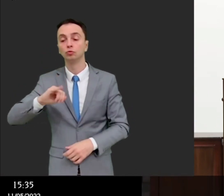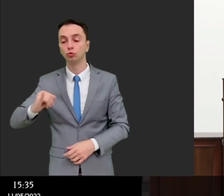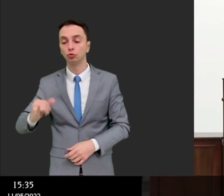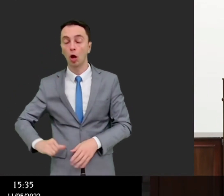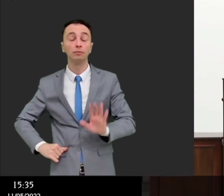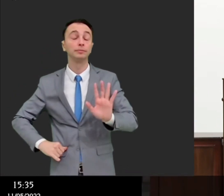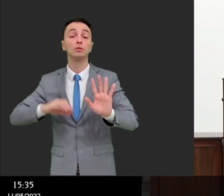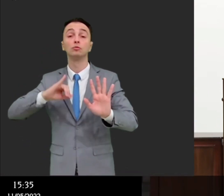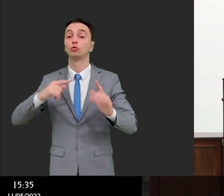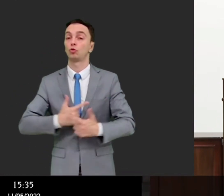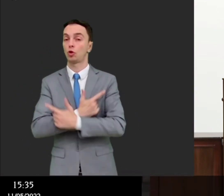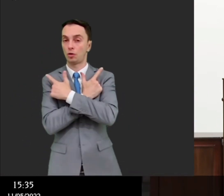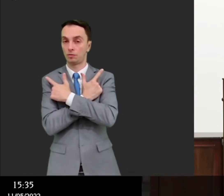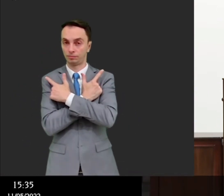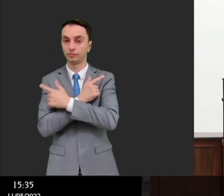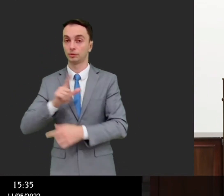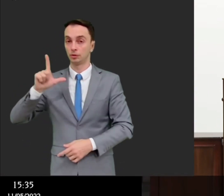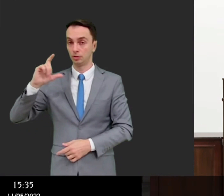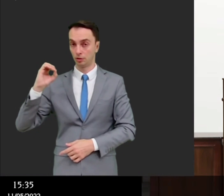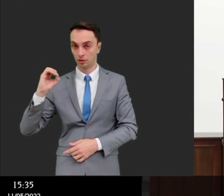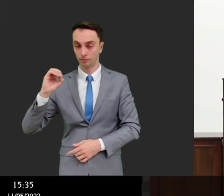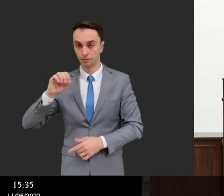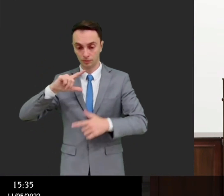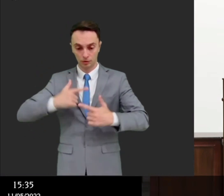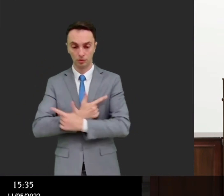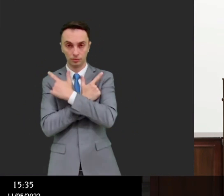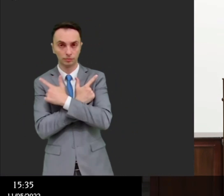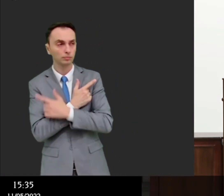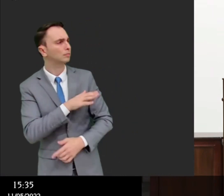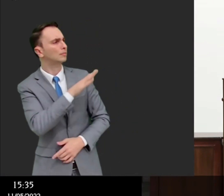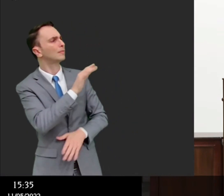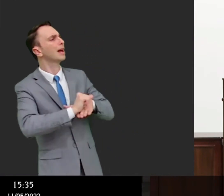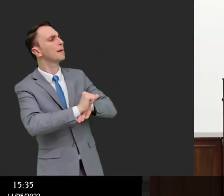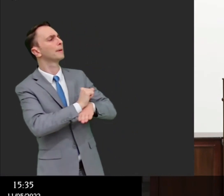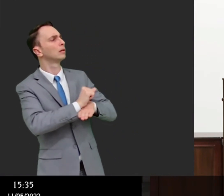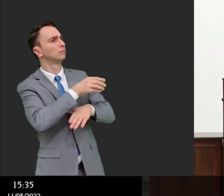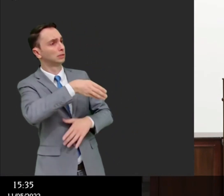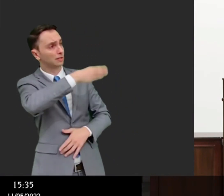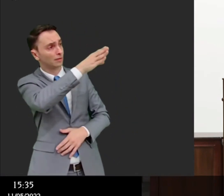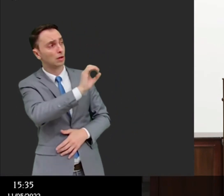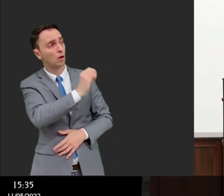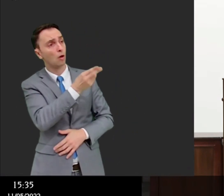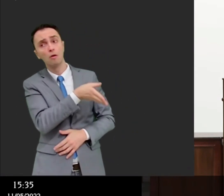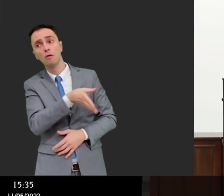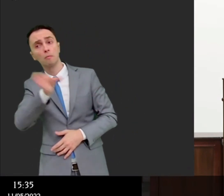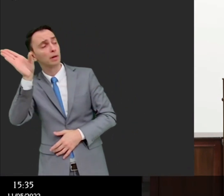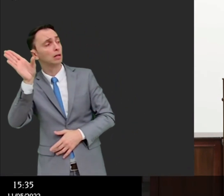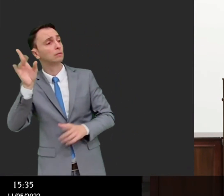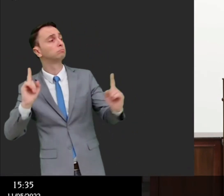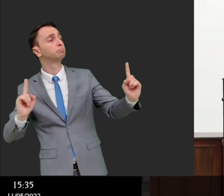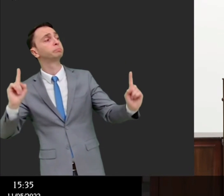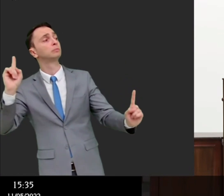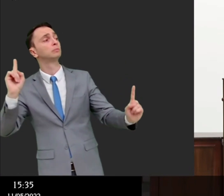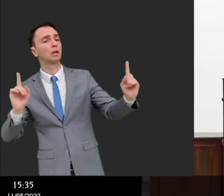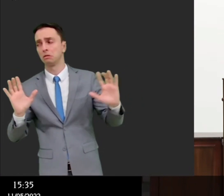de Ló. Quando ele falou com Abraão, disse: para que lado você vai? À direita ou à esquerda? Onde você quiser ir, eu